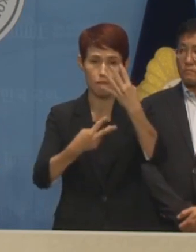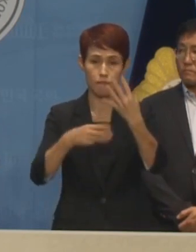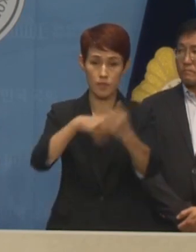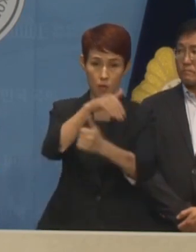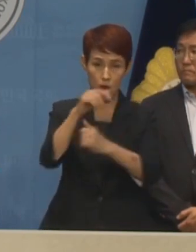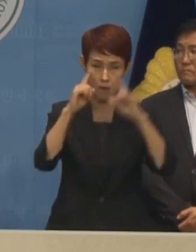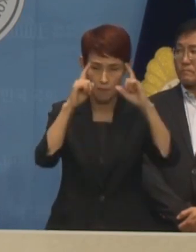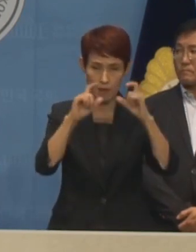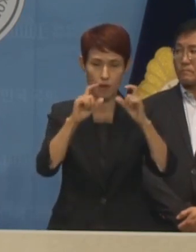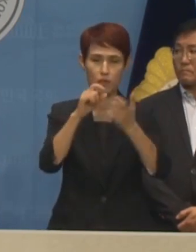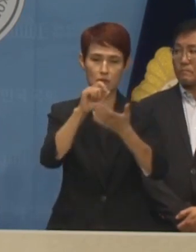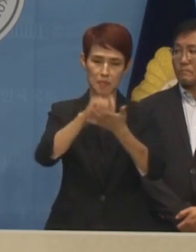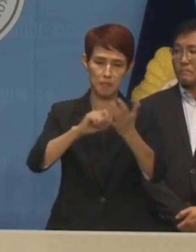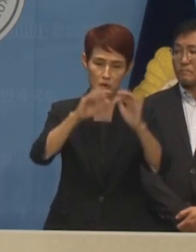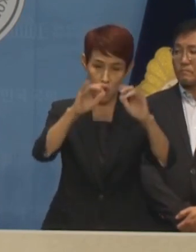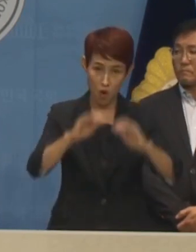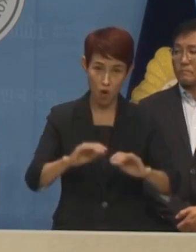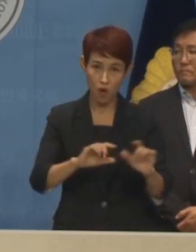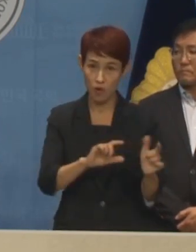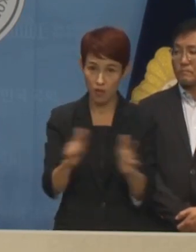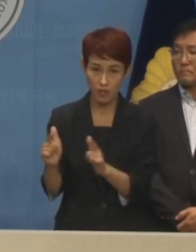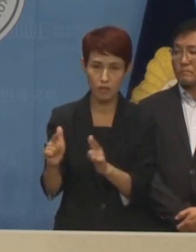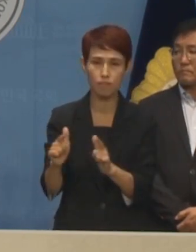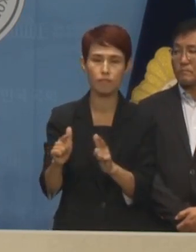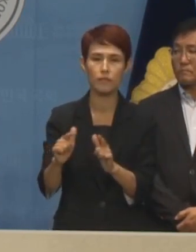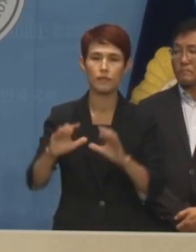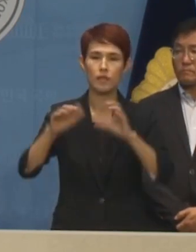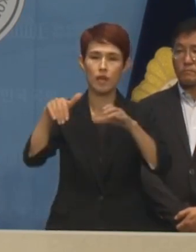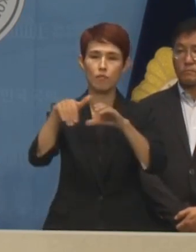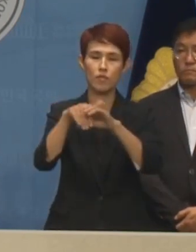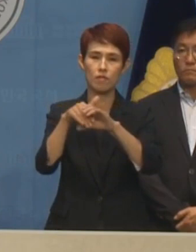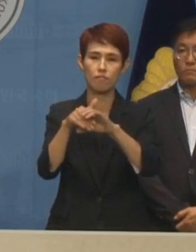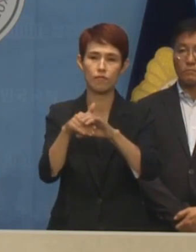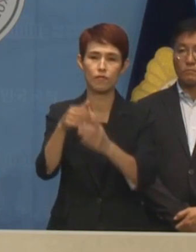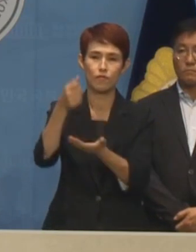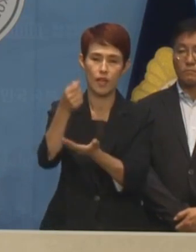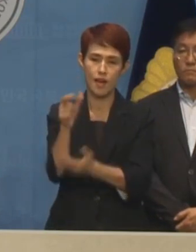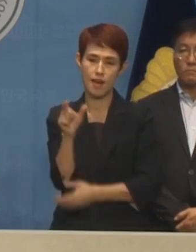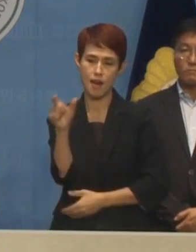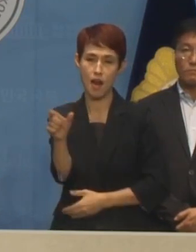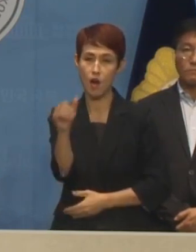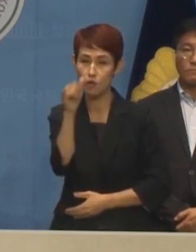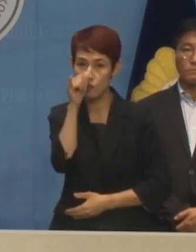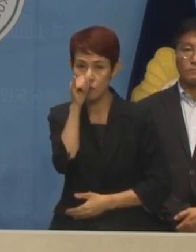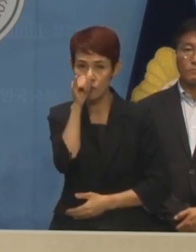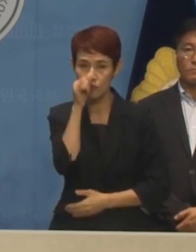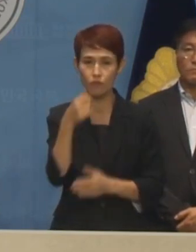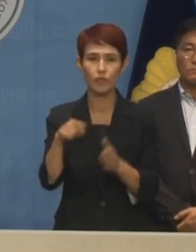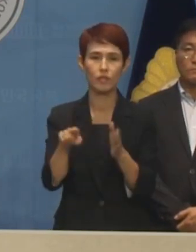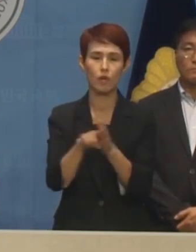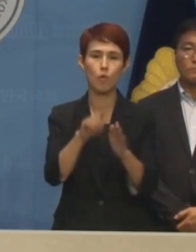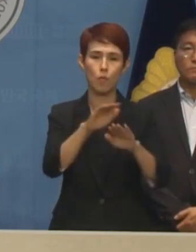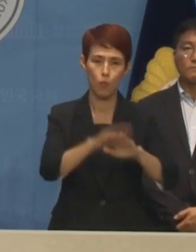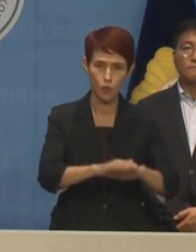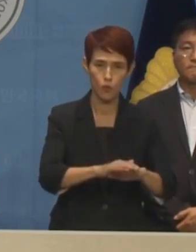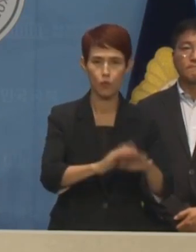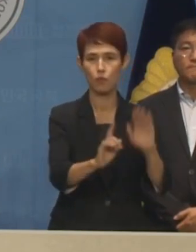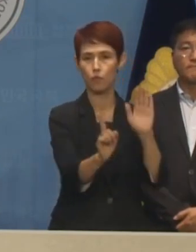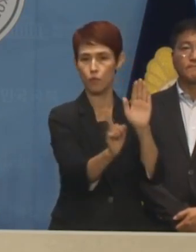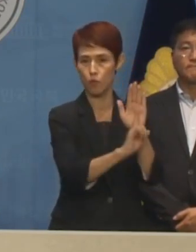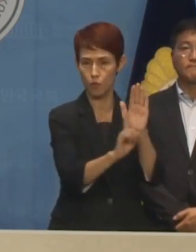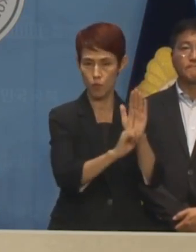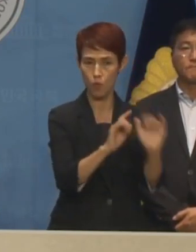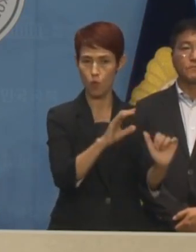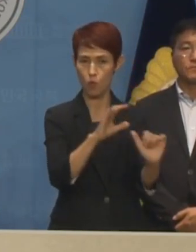유네스코 기록유산에 등재될 수 있도록 4.3 특별법의 기록물에 대한 보존과 홍보,